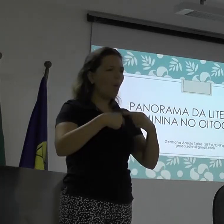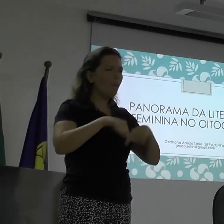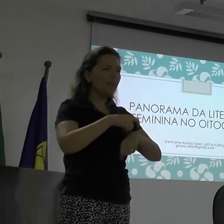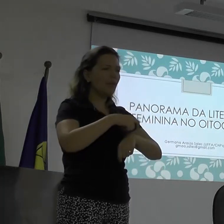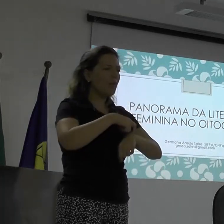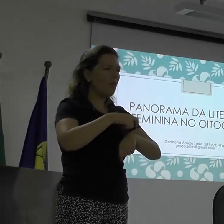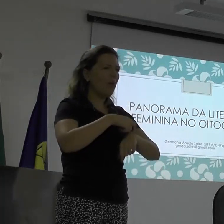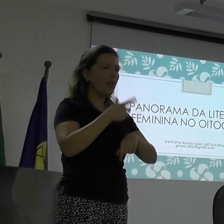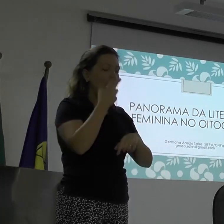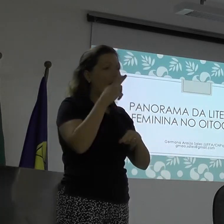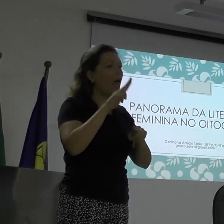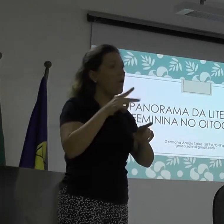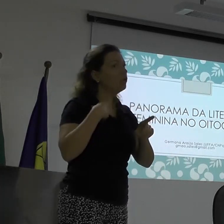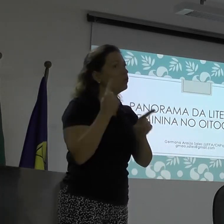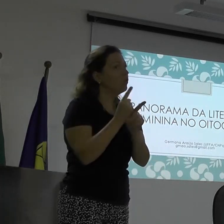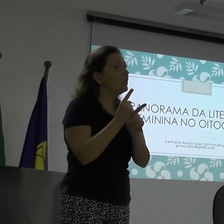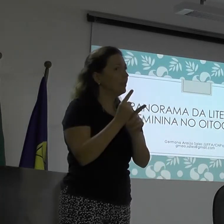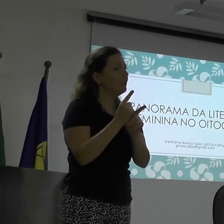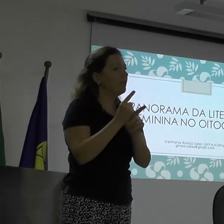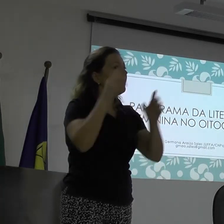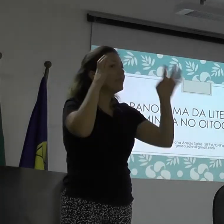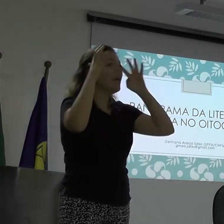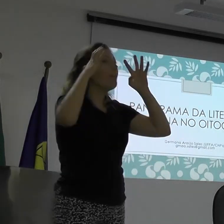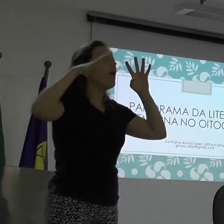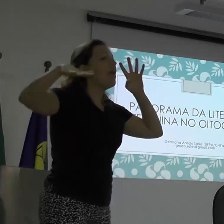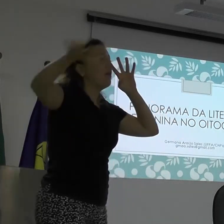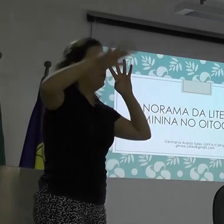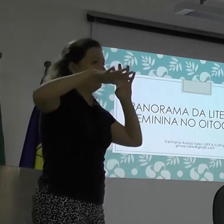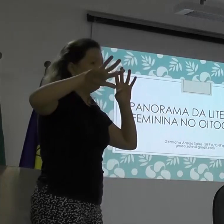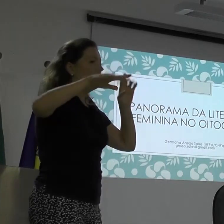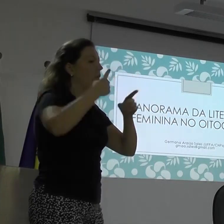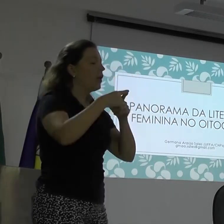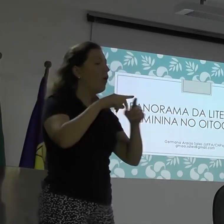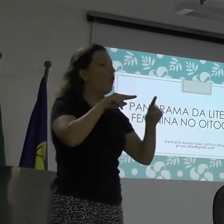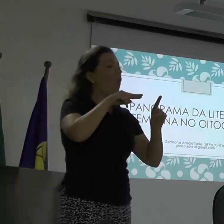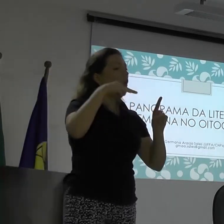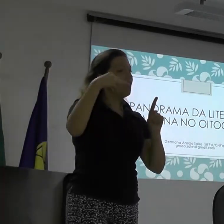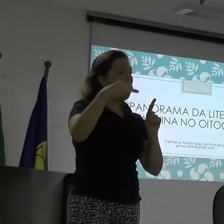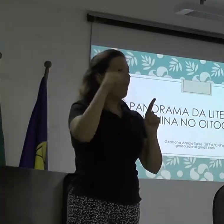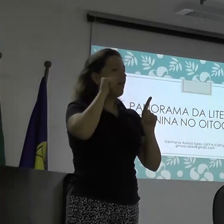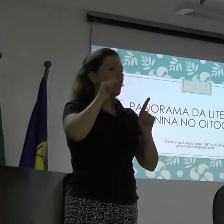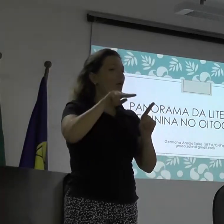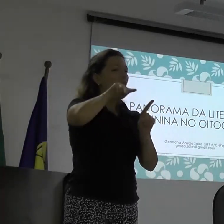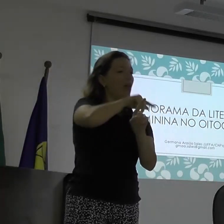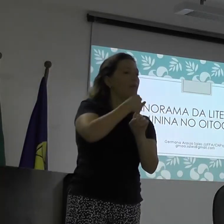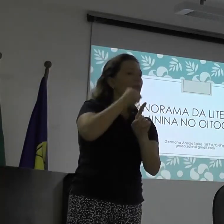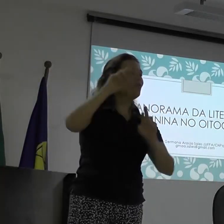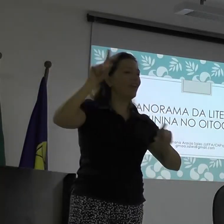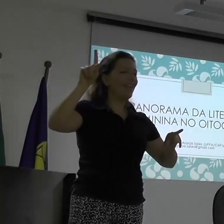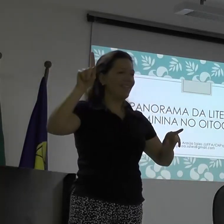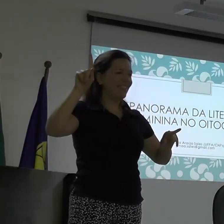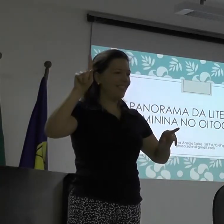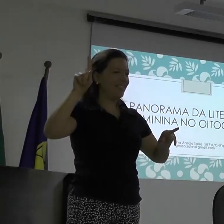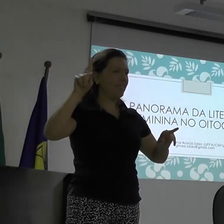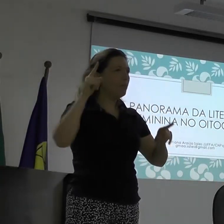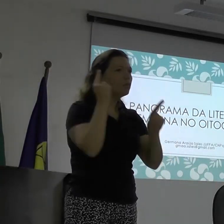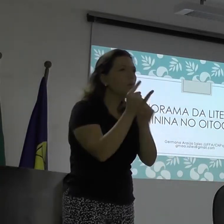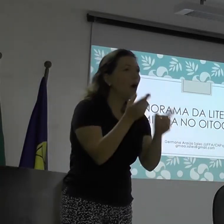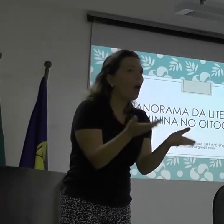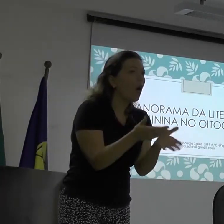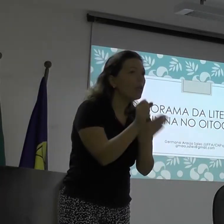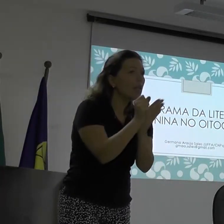O olhar feminino é muito diferente do masculino. Então a gente só descobre isso, nós estamos no século